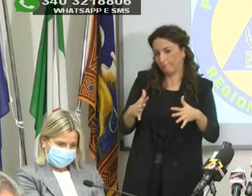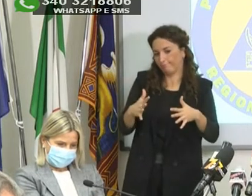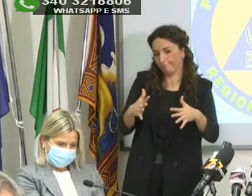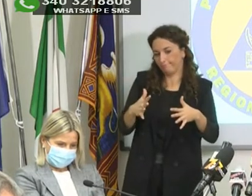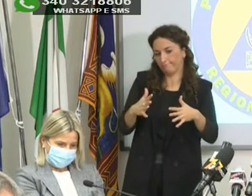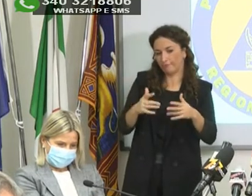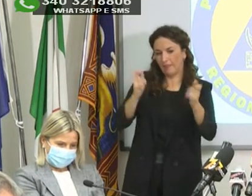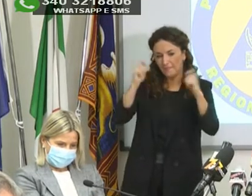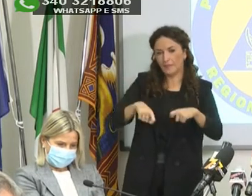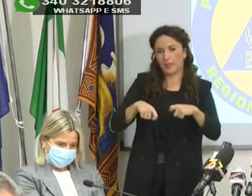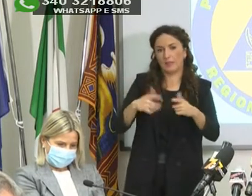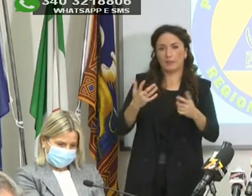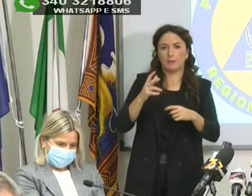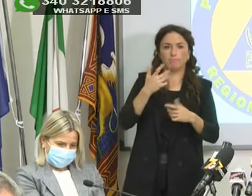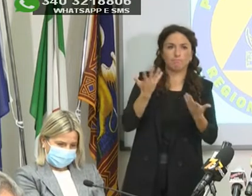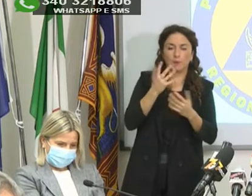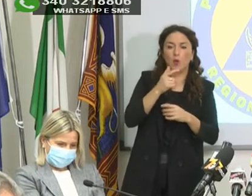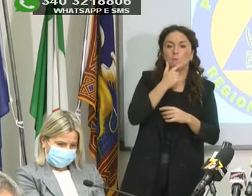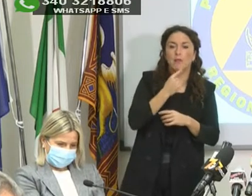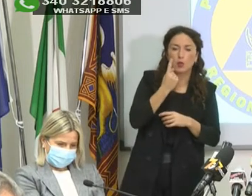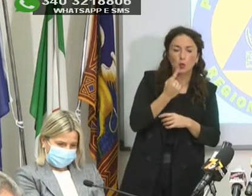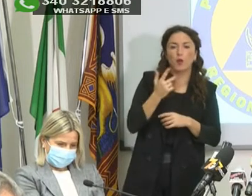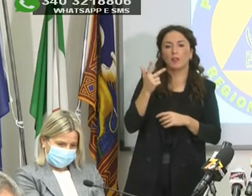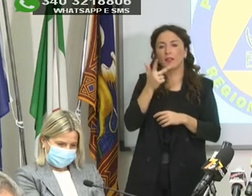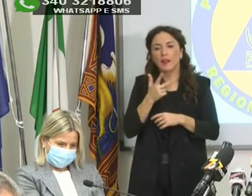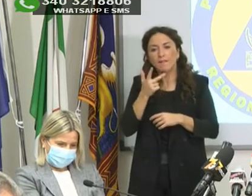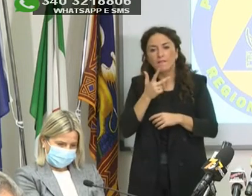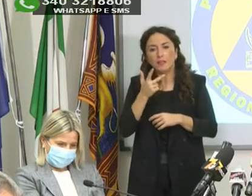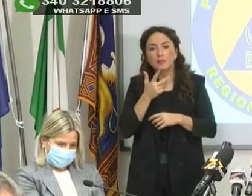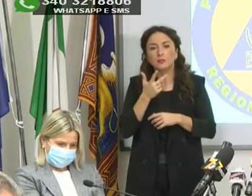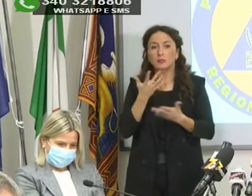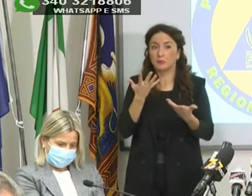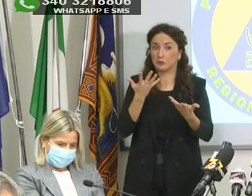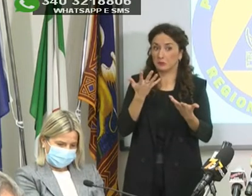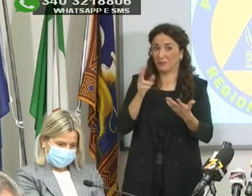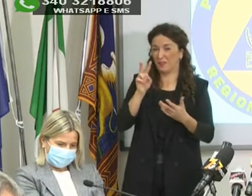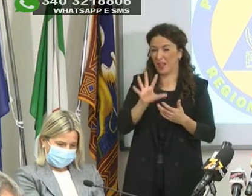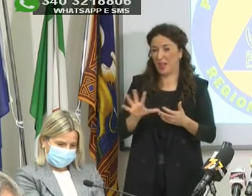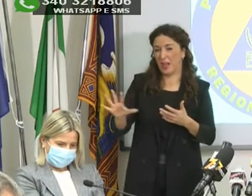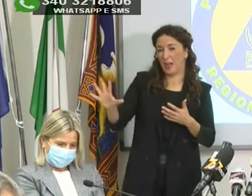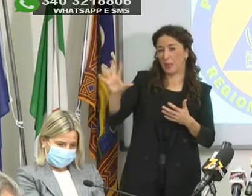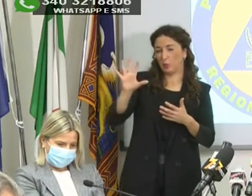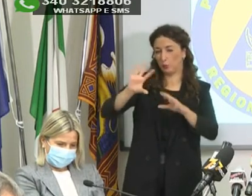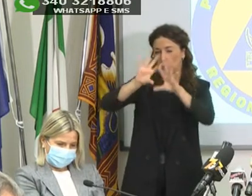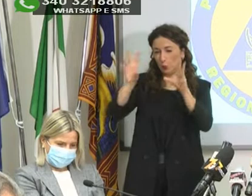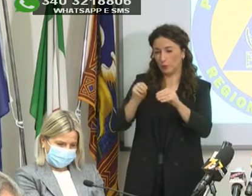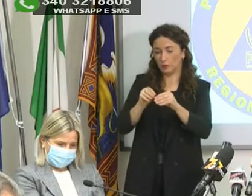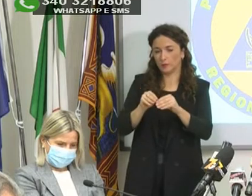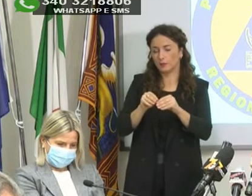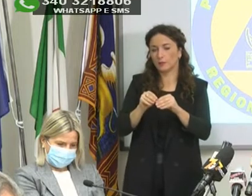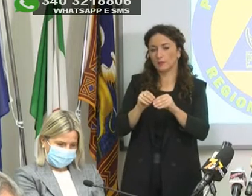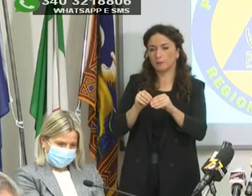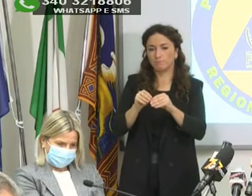scattato per molte realtà, penso Belluno, Treviso, ma comunque ci entra tutta la regione del Veneto.